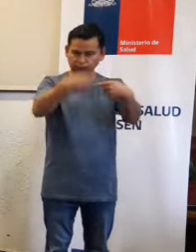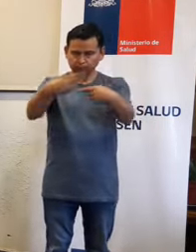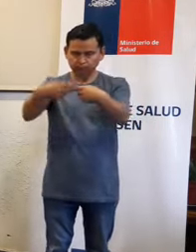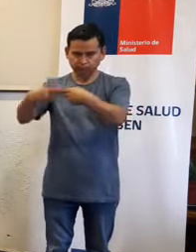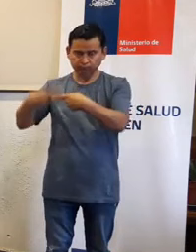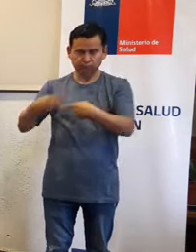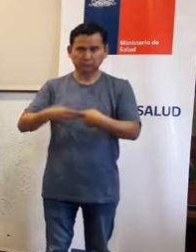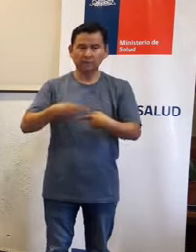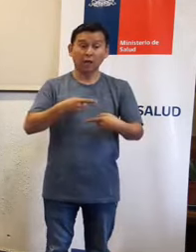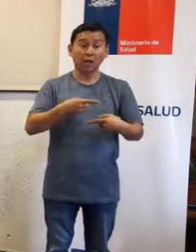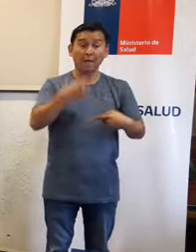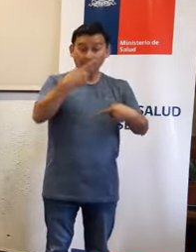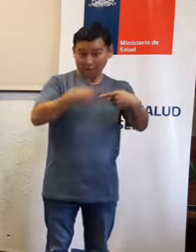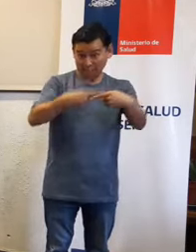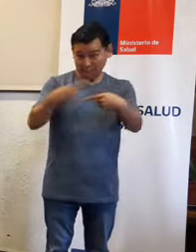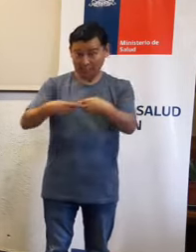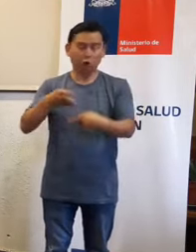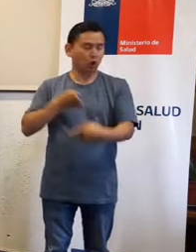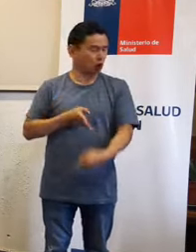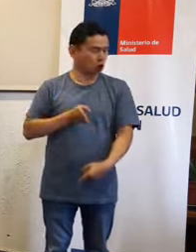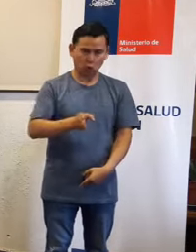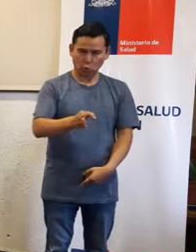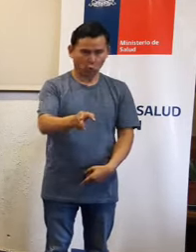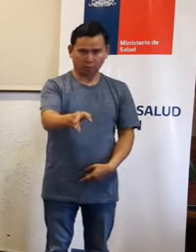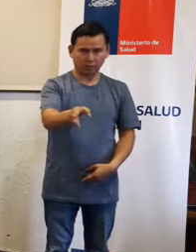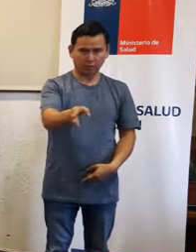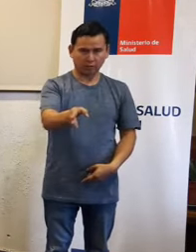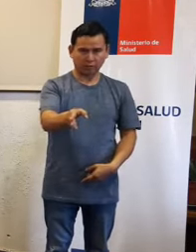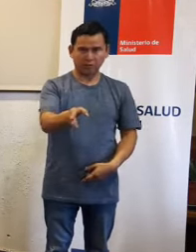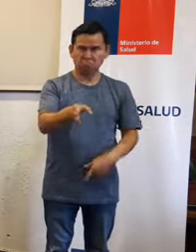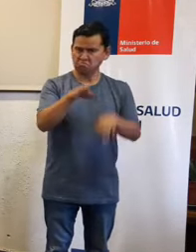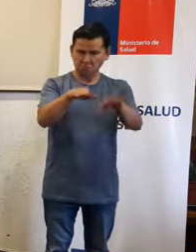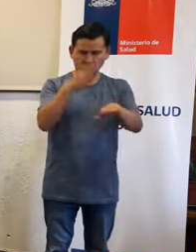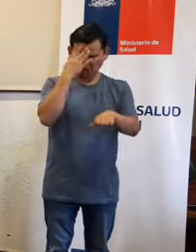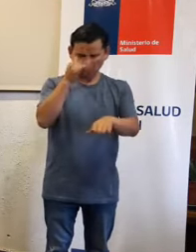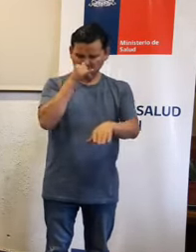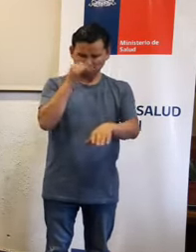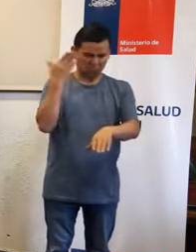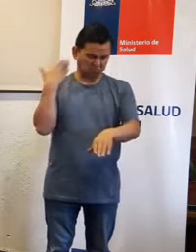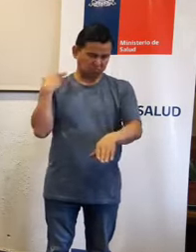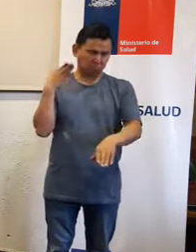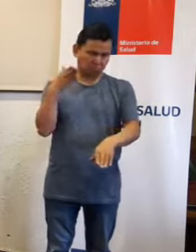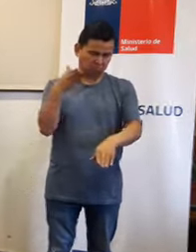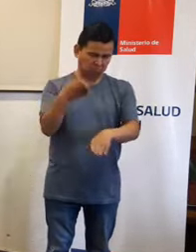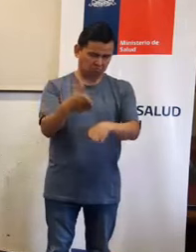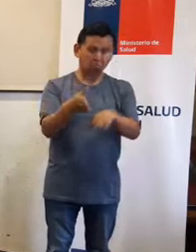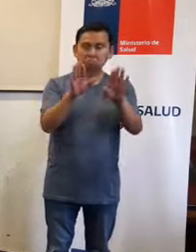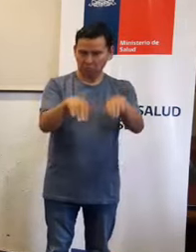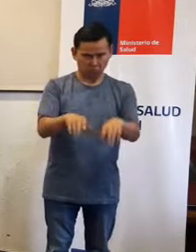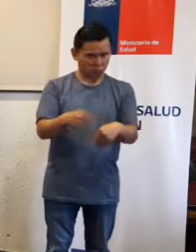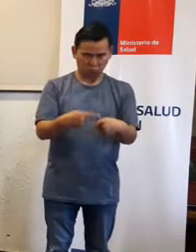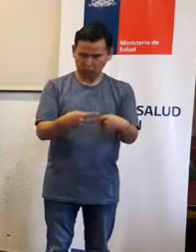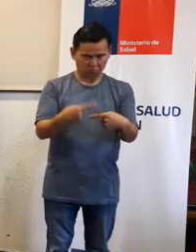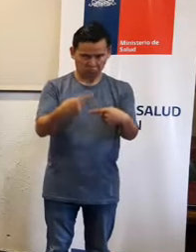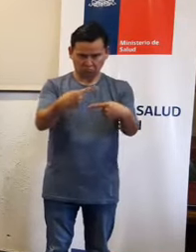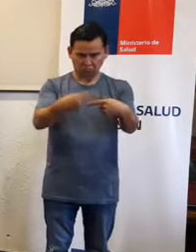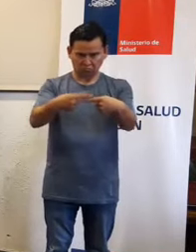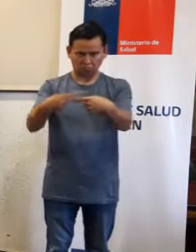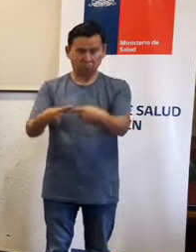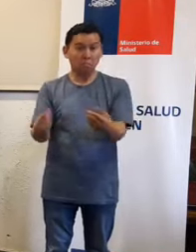Las barreras siguen intactas desde el día que se instalaron en cada sector y van a seguir funcionando de la misma